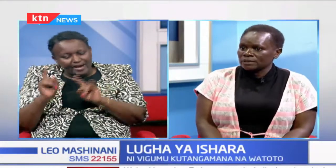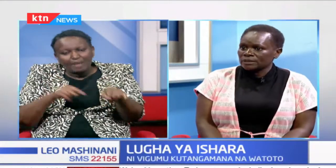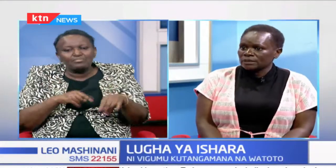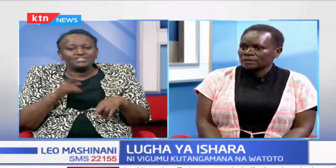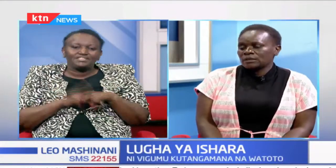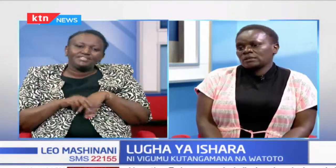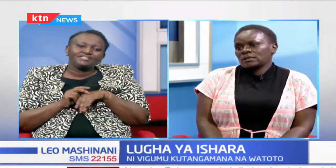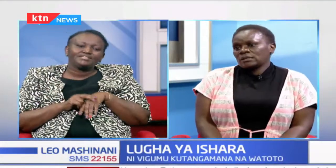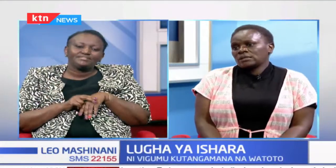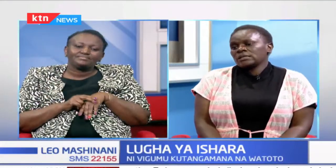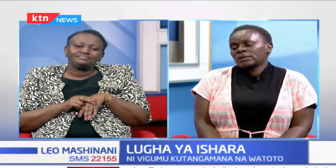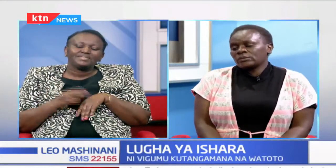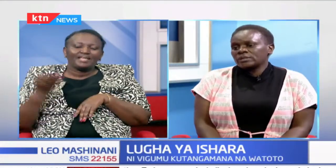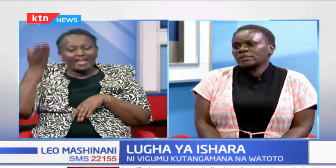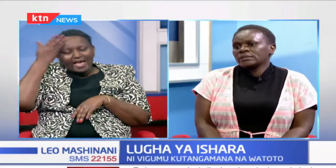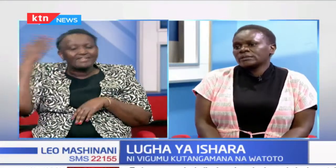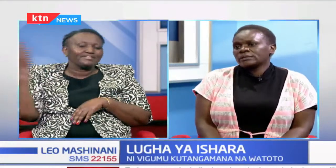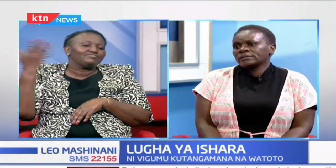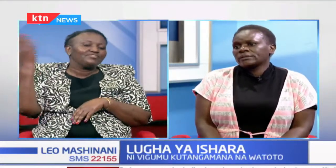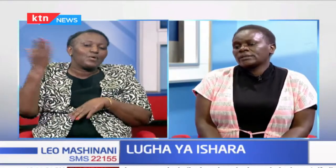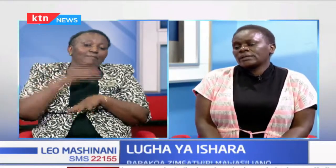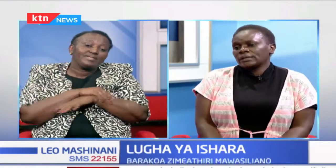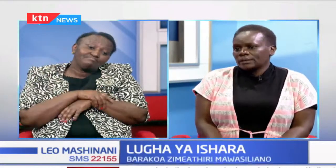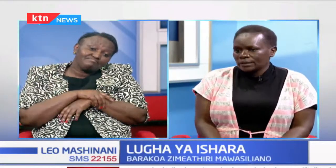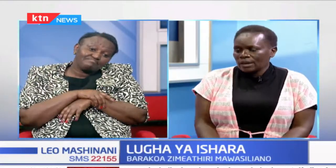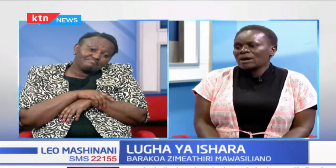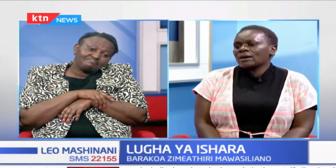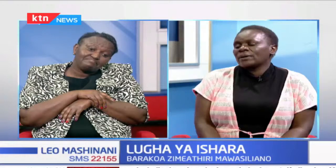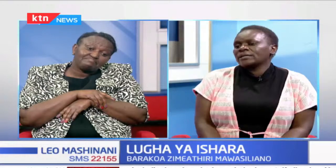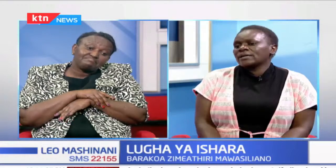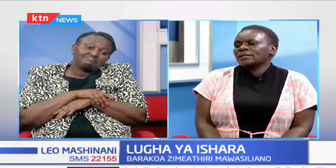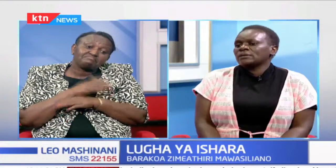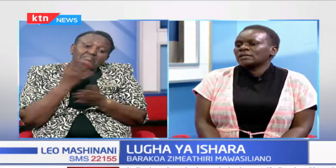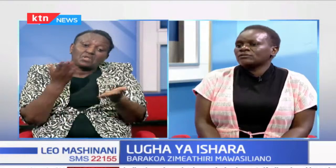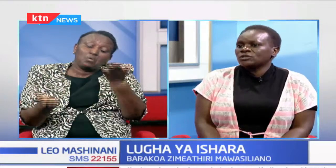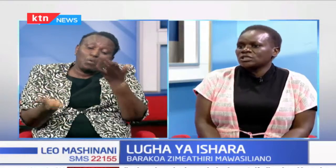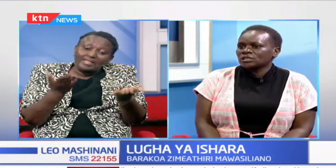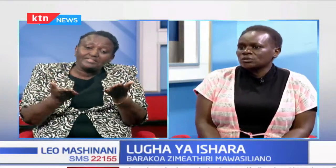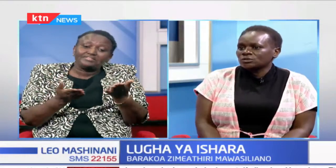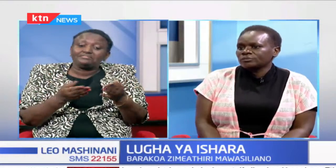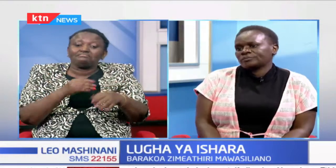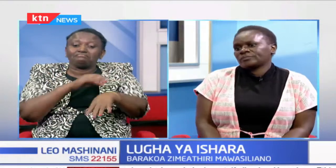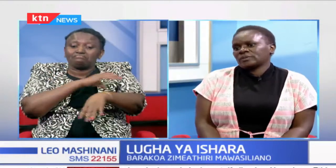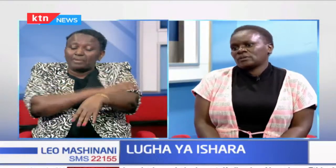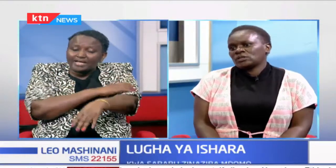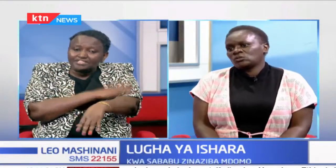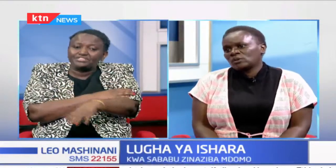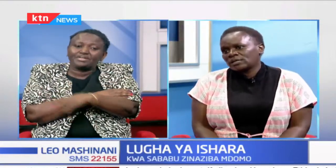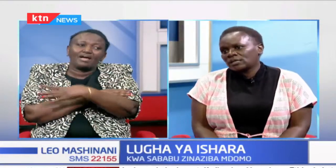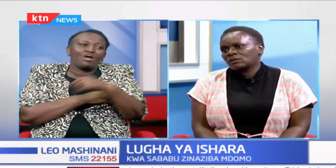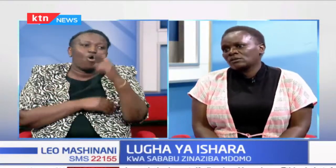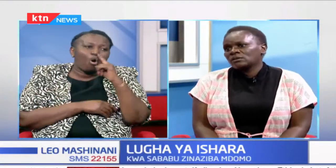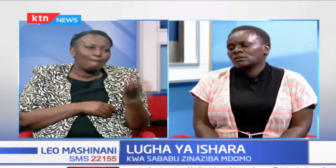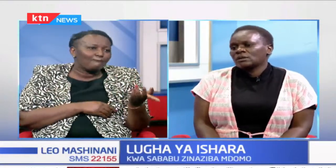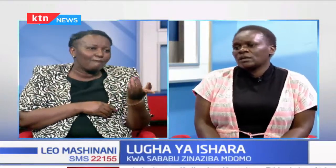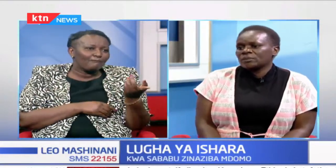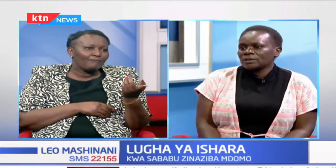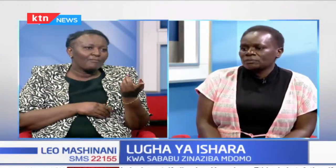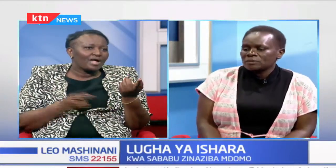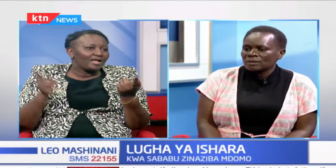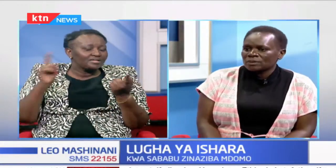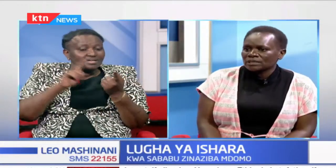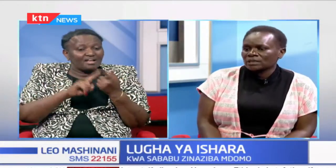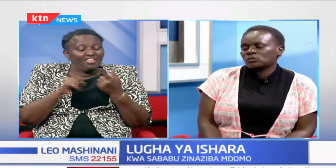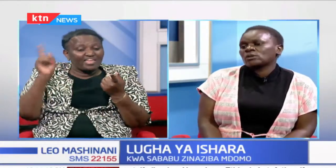pili. Nikarudi kama kawaida, alifundisha tu, akachukua kilo,